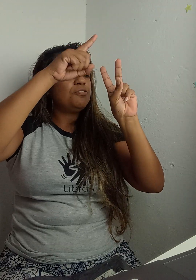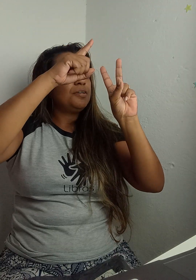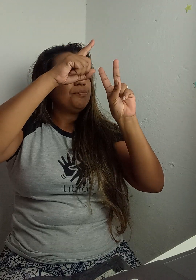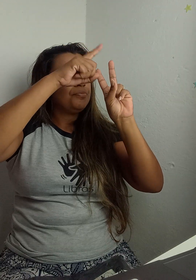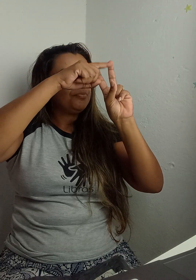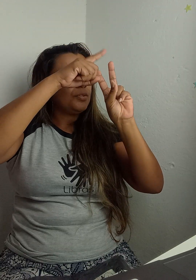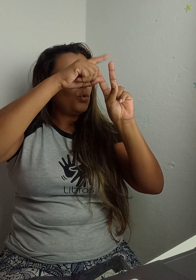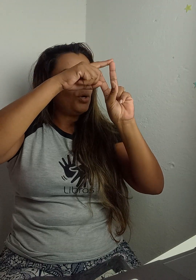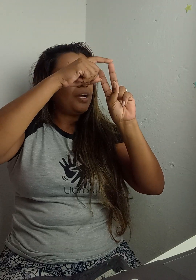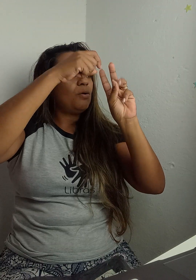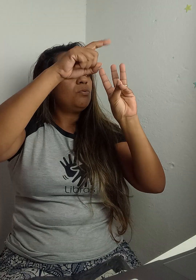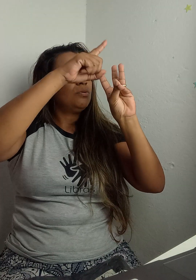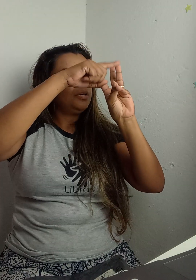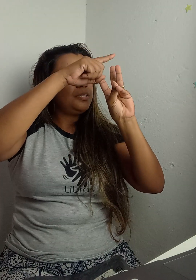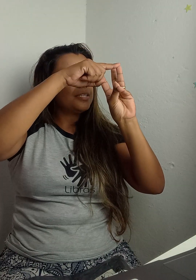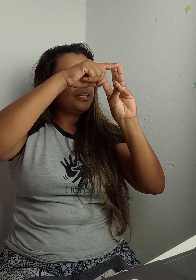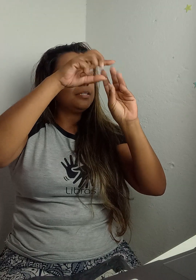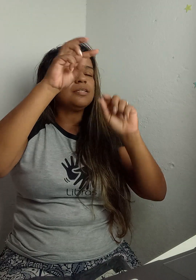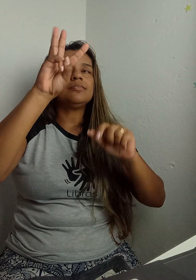auditiva, oral e escrita.